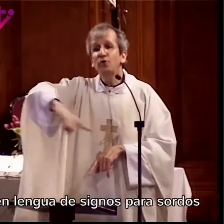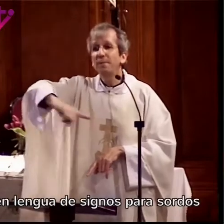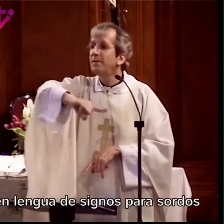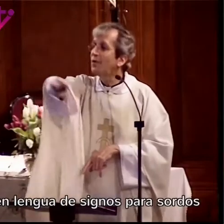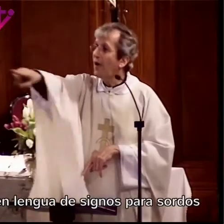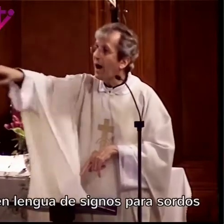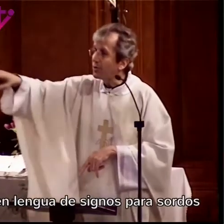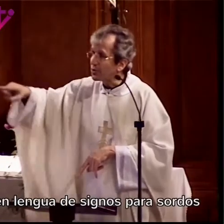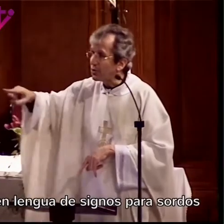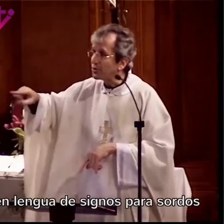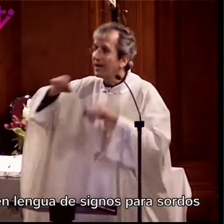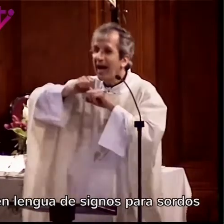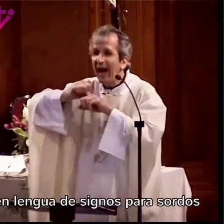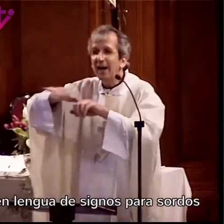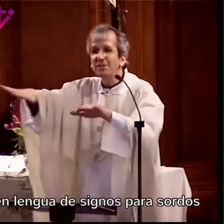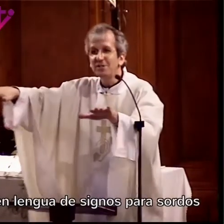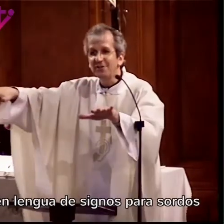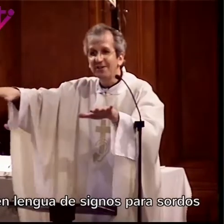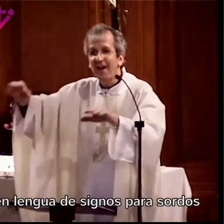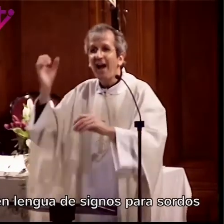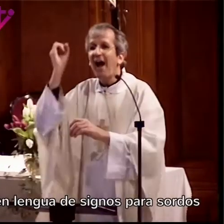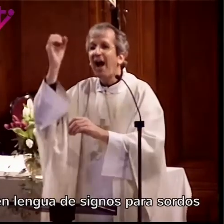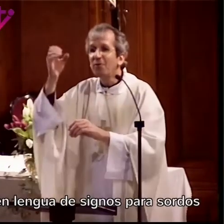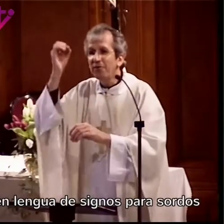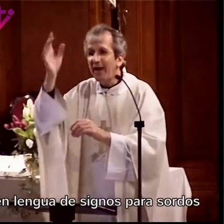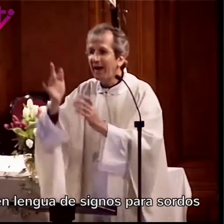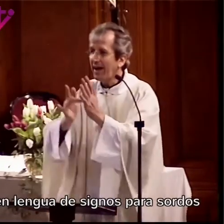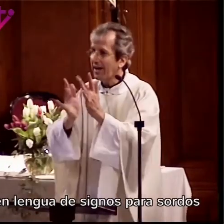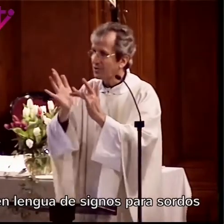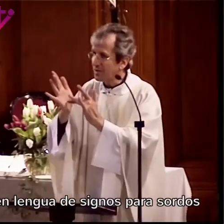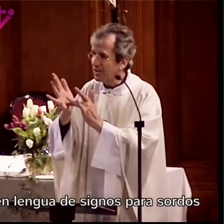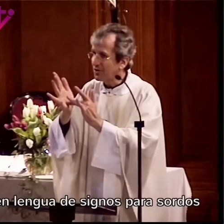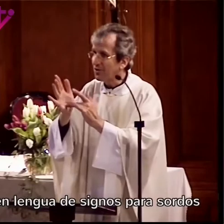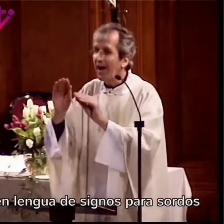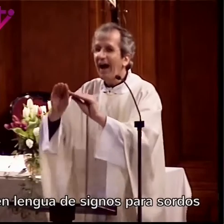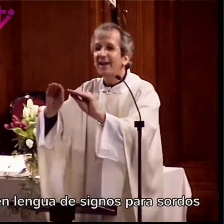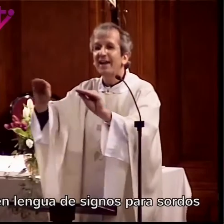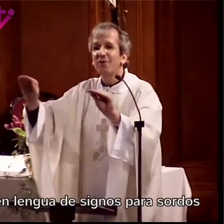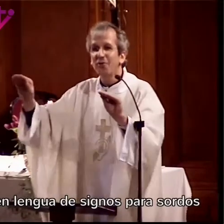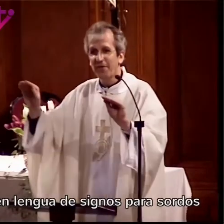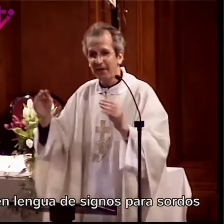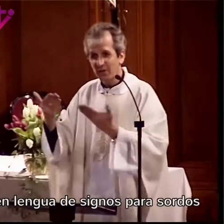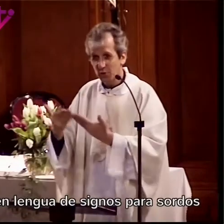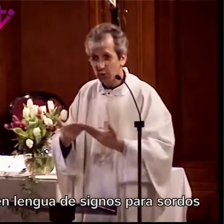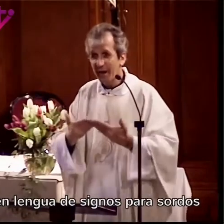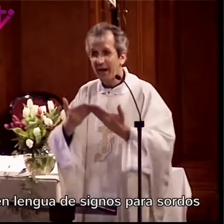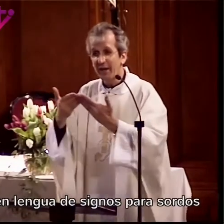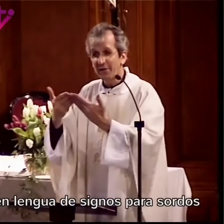envío a vosotros a la misión a anunciar a Jesucristo a dar a conocer su Evangelio